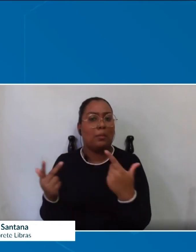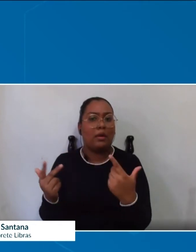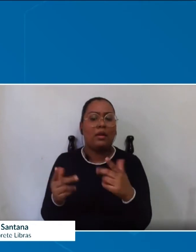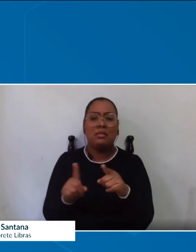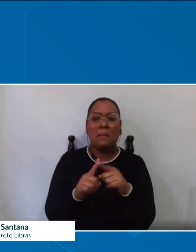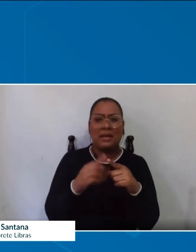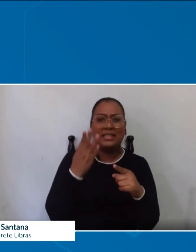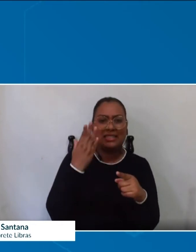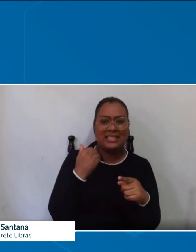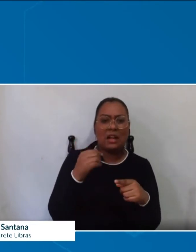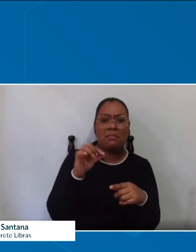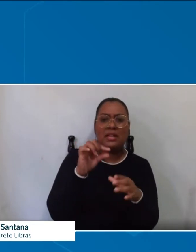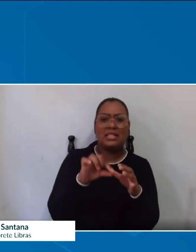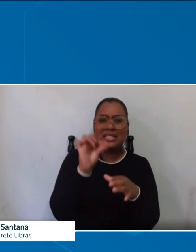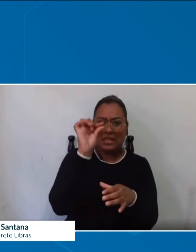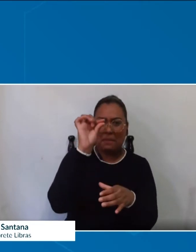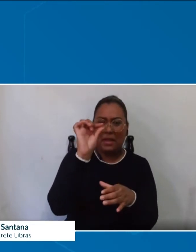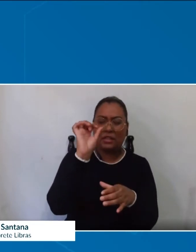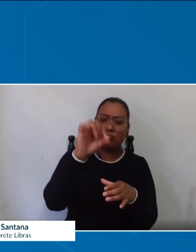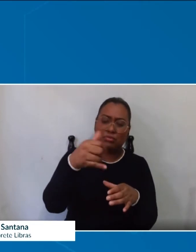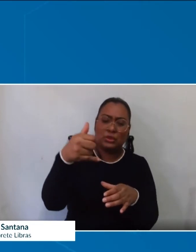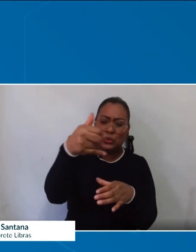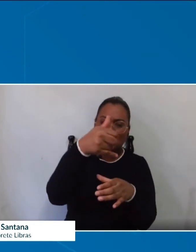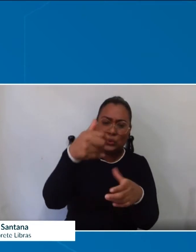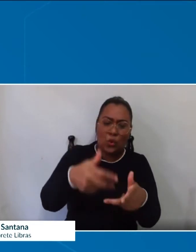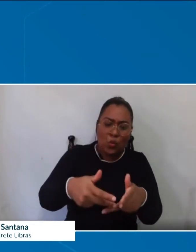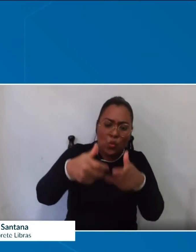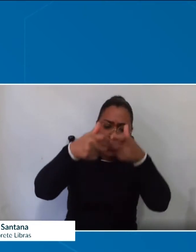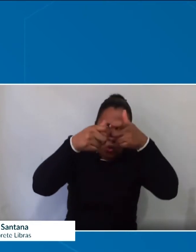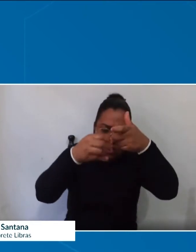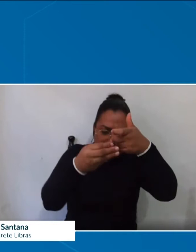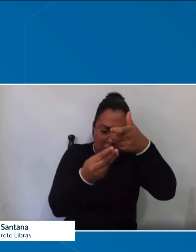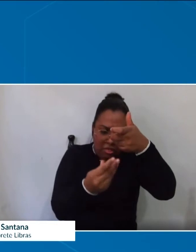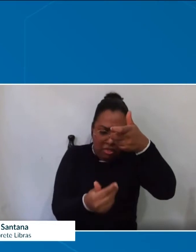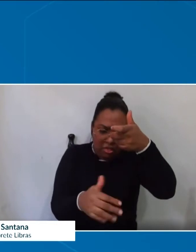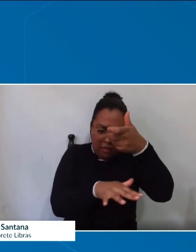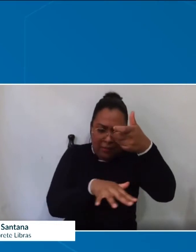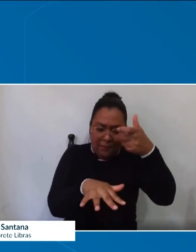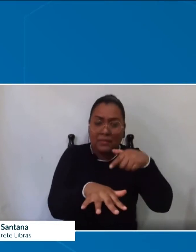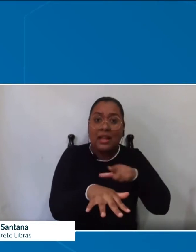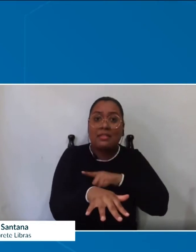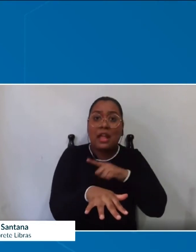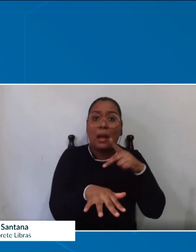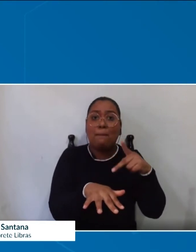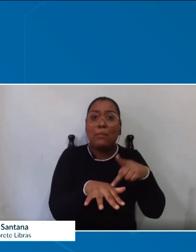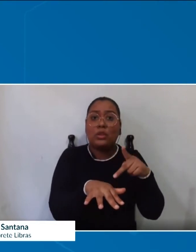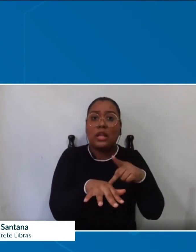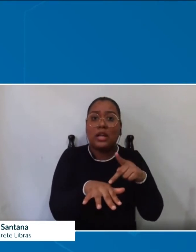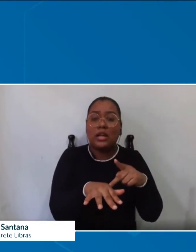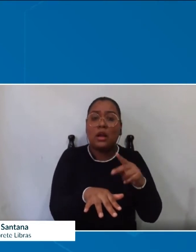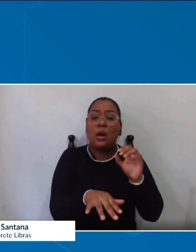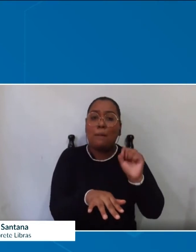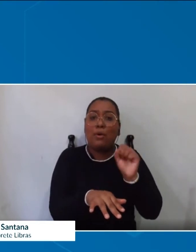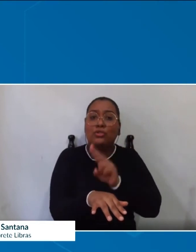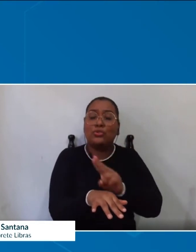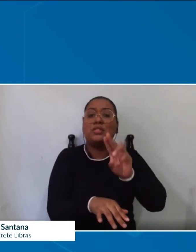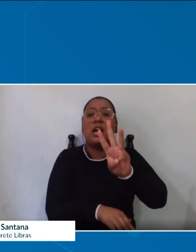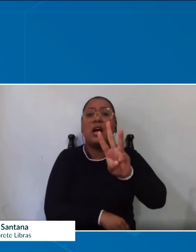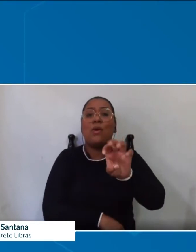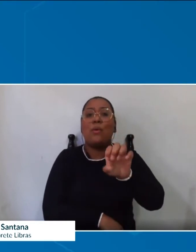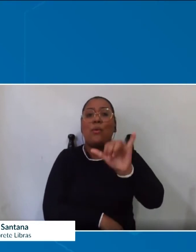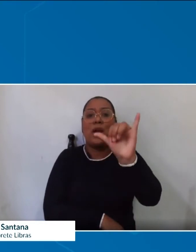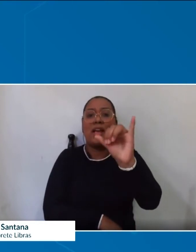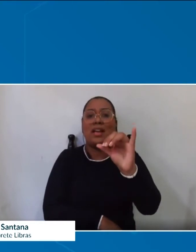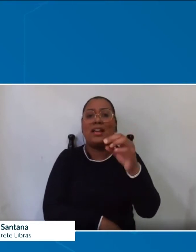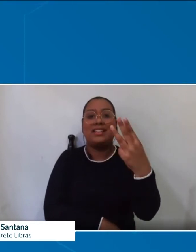tomate, depois de extraído o óleo, ele é rico em proteínas, ele pode ser vendido como um whey 30, como é chamado, tá?